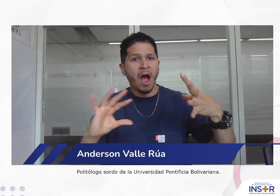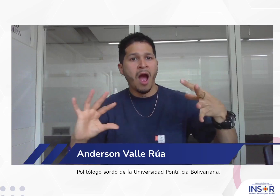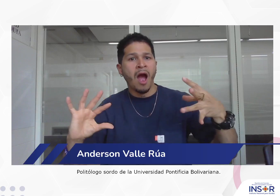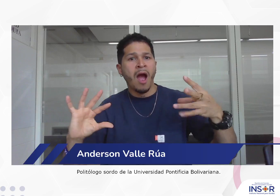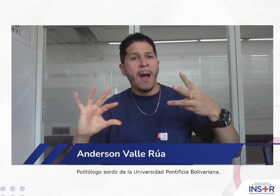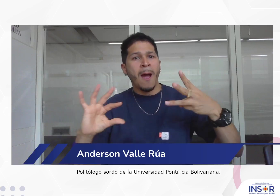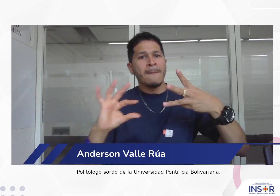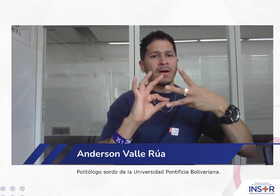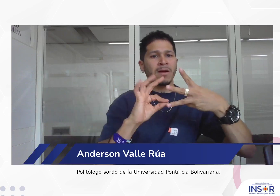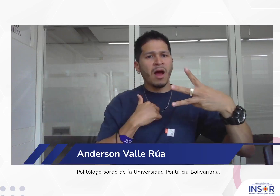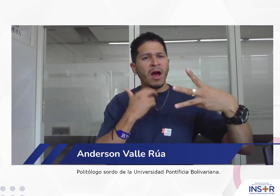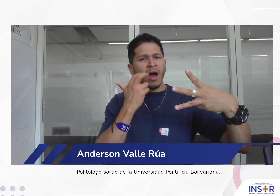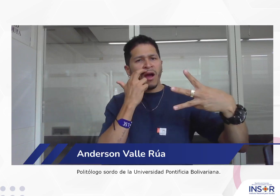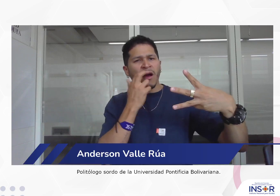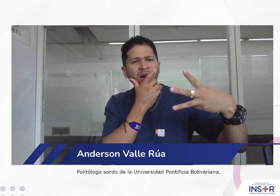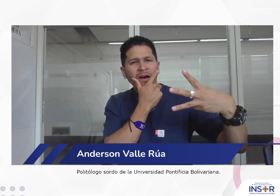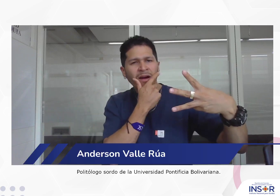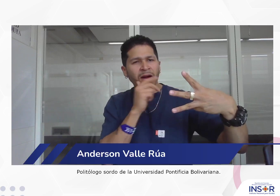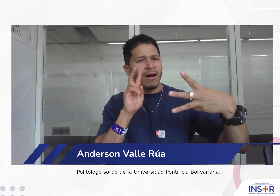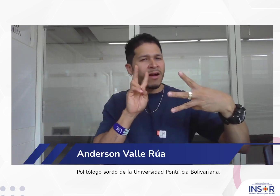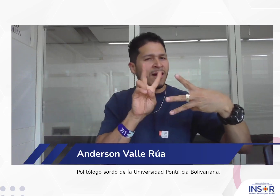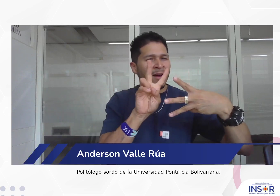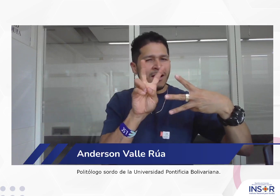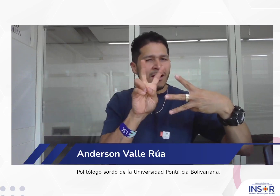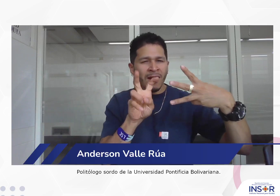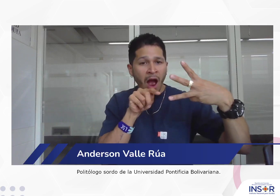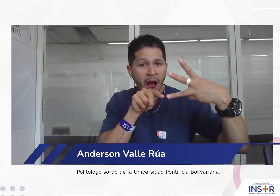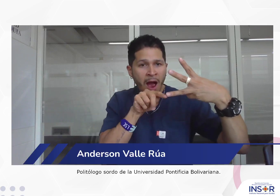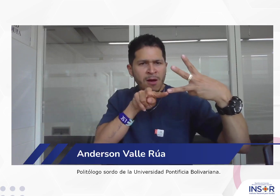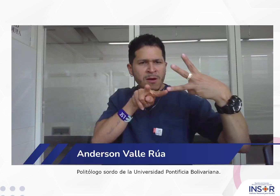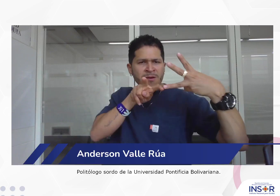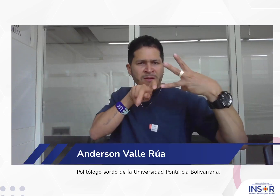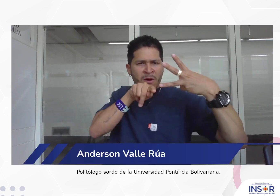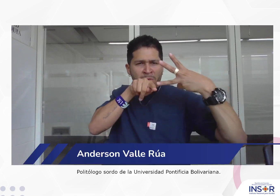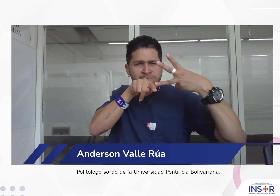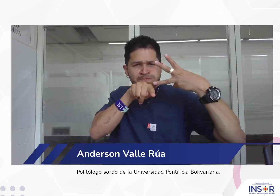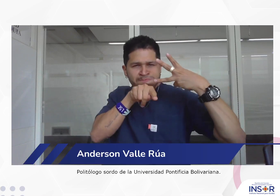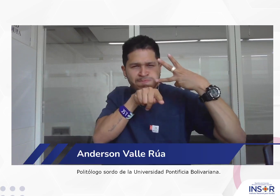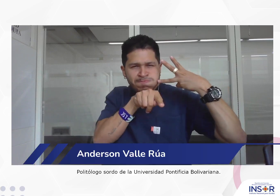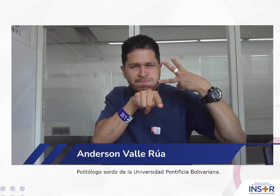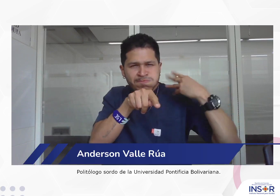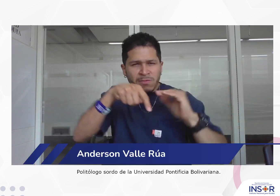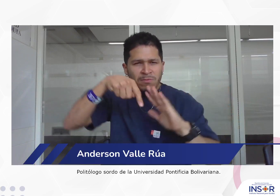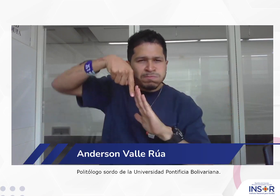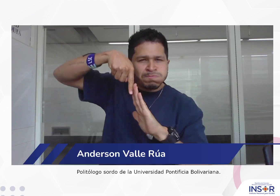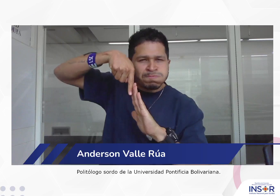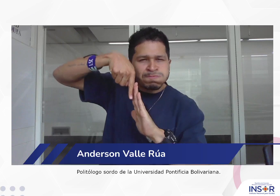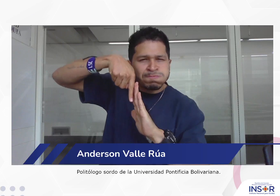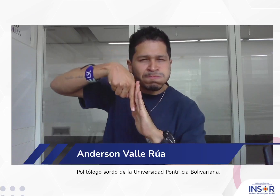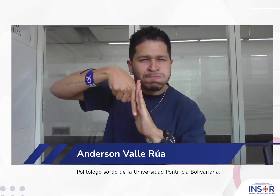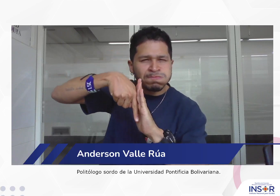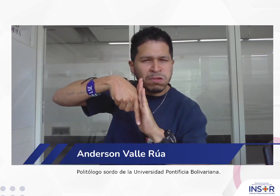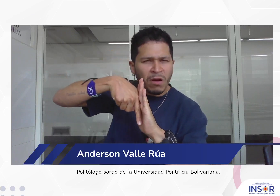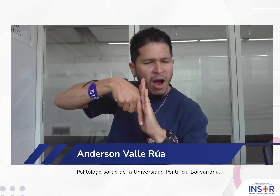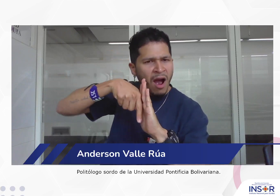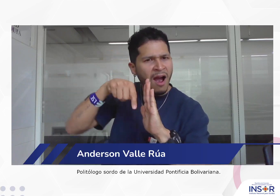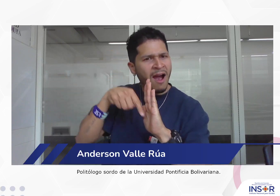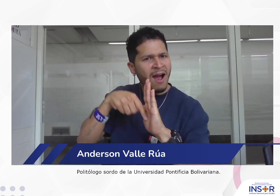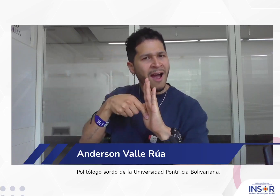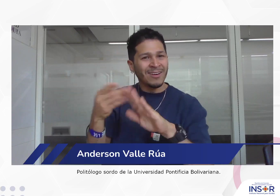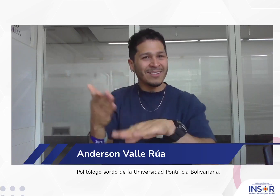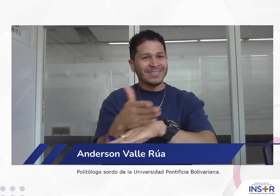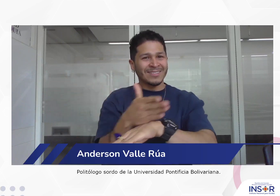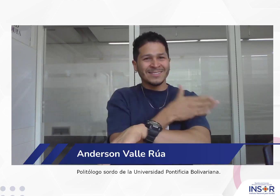el objetivo de hacer cambios estructurales en un sistema desigual. Entonces, este tercer aspecto, si lo vemos